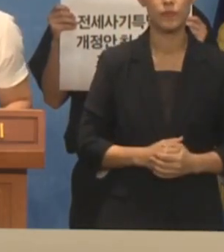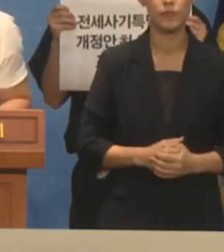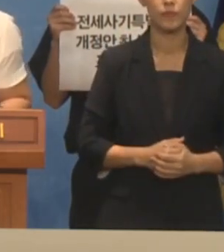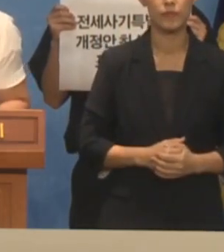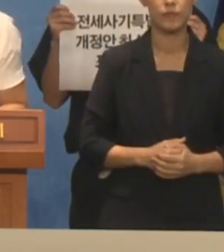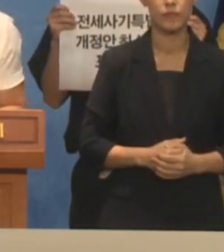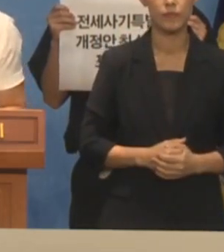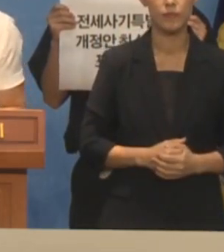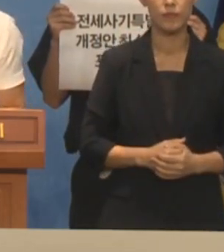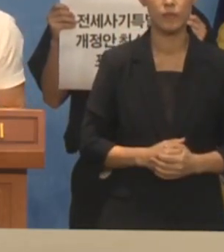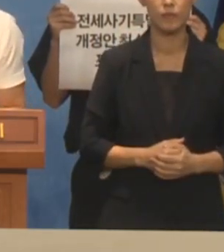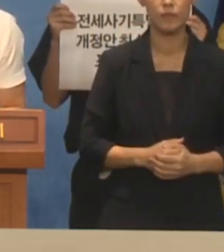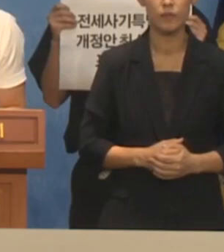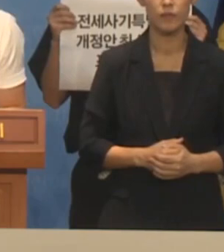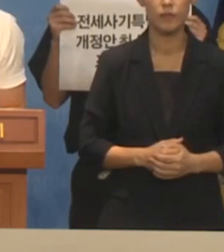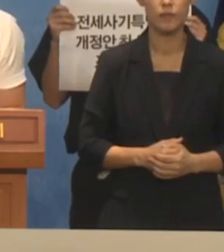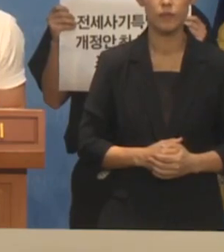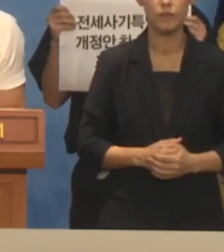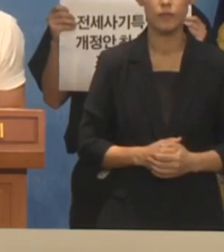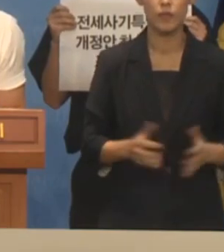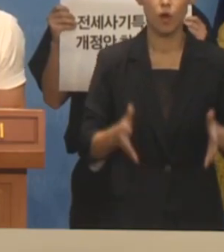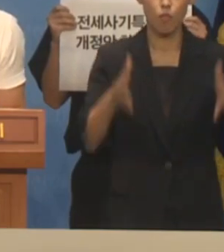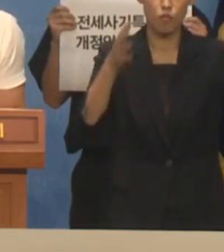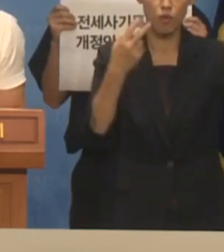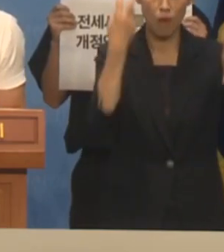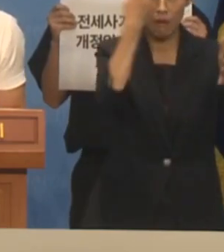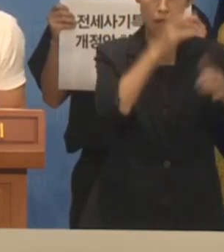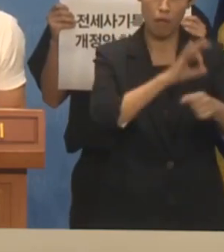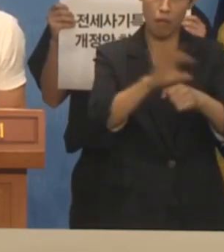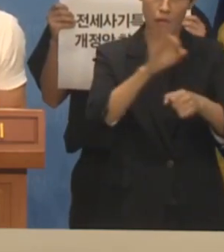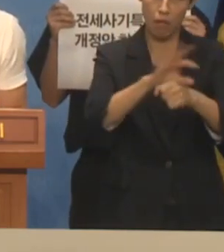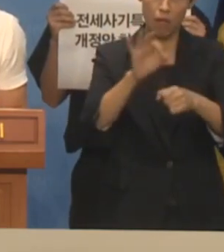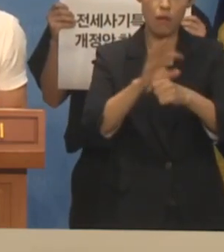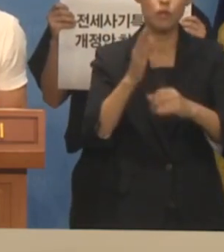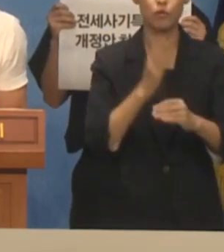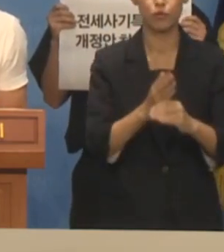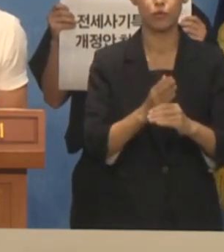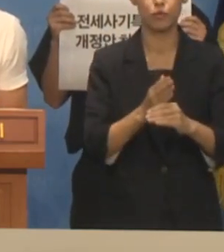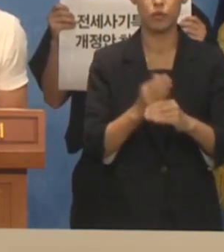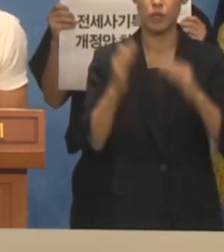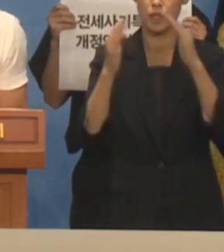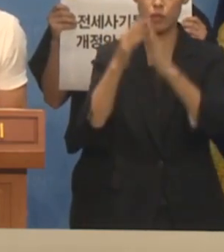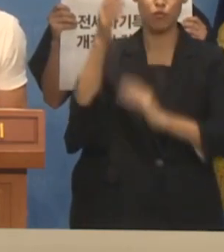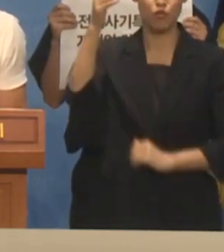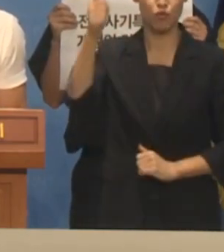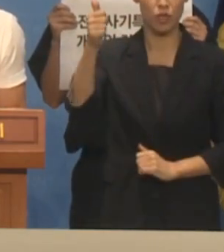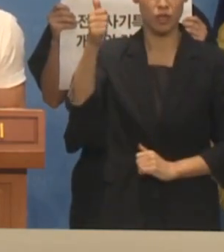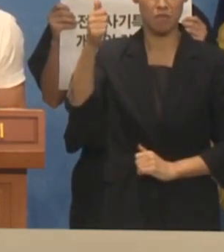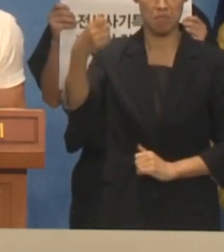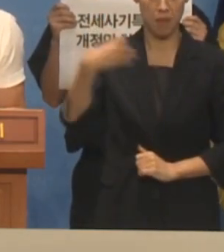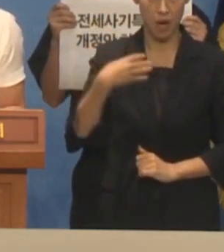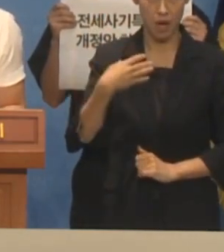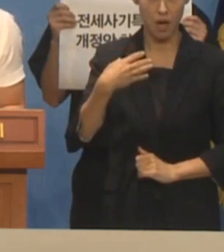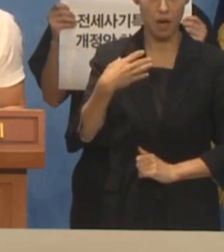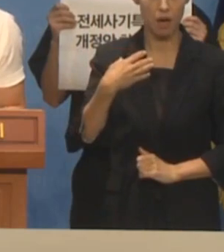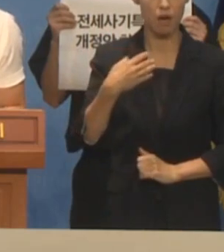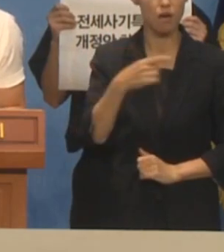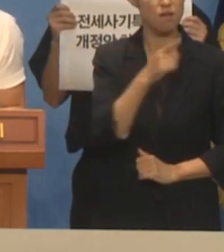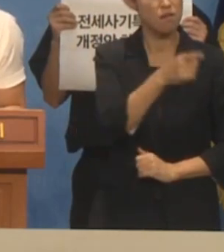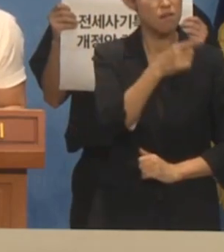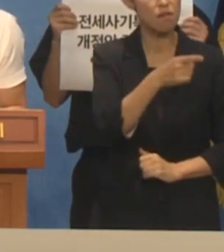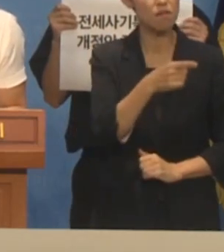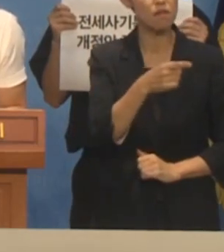경매 절차가 시작된 이후로 건물 관리 또한 되지 않고 있는데 집주인은 오히려 그 이유에 대해서 세입자 핑계만